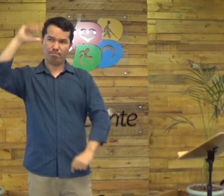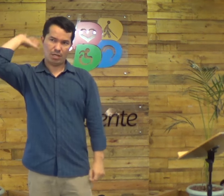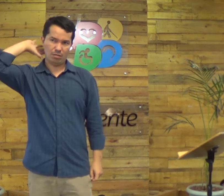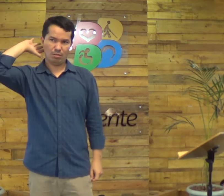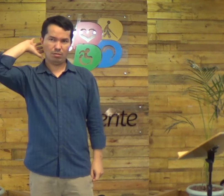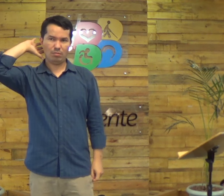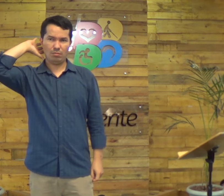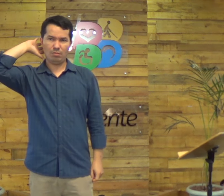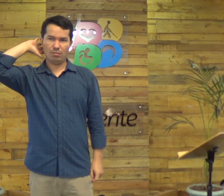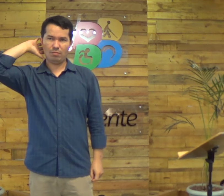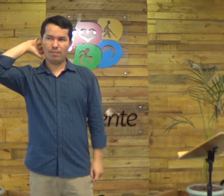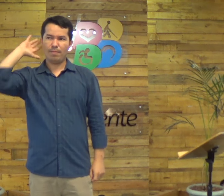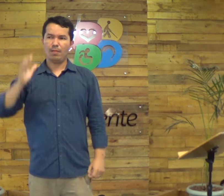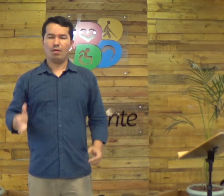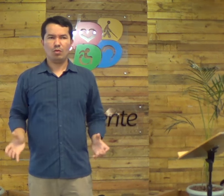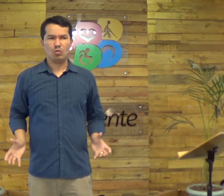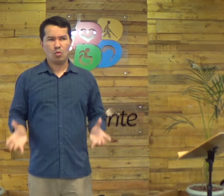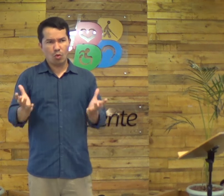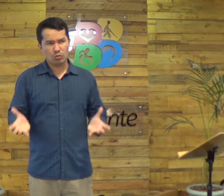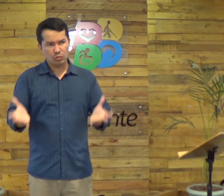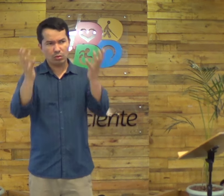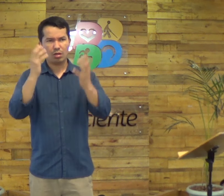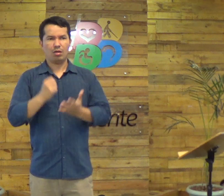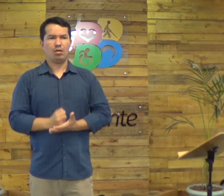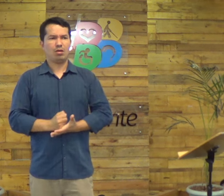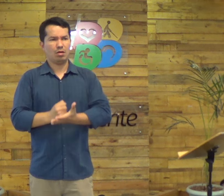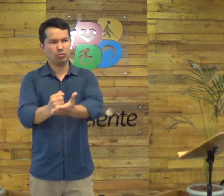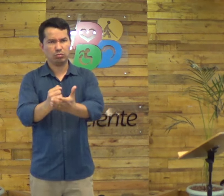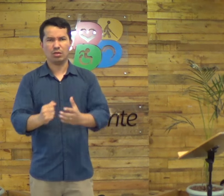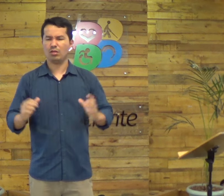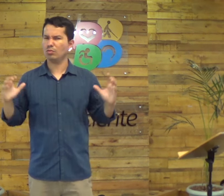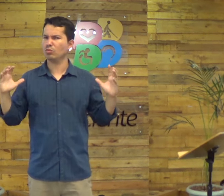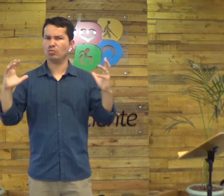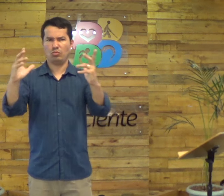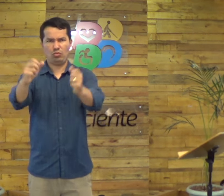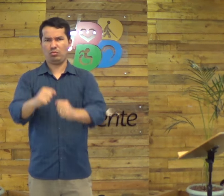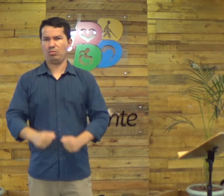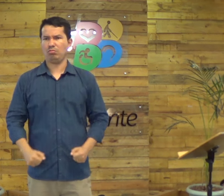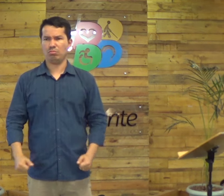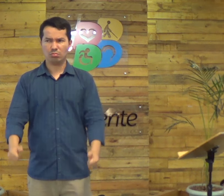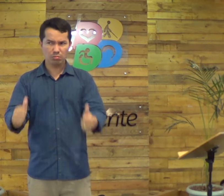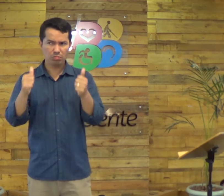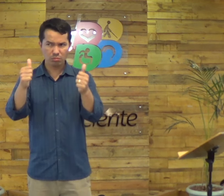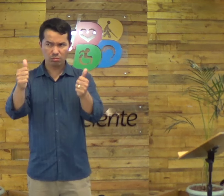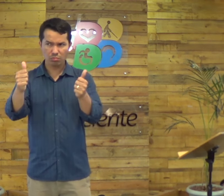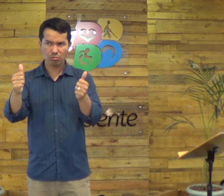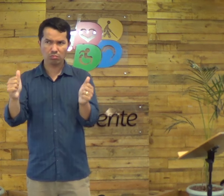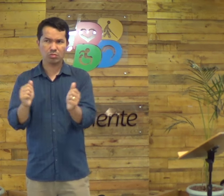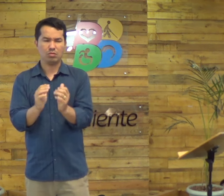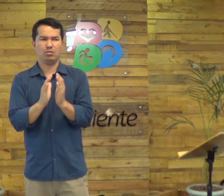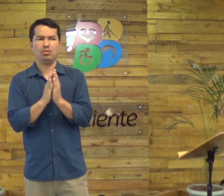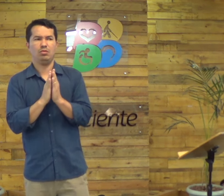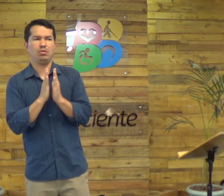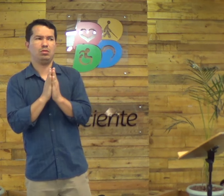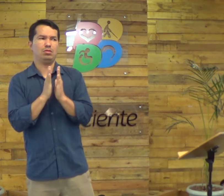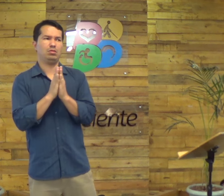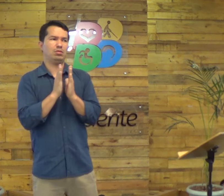tudo, tudo de melhor que Ele tem, para que você possa motivar, ajudar, conselhar outras pessoas,